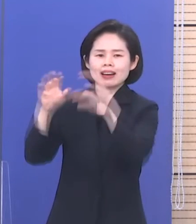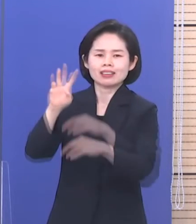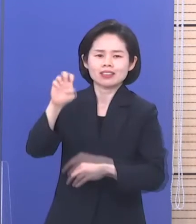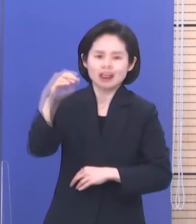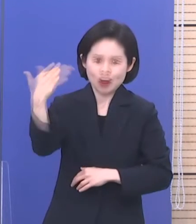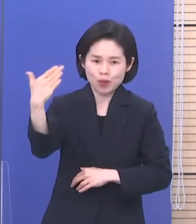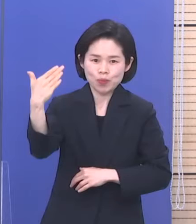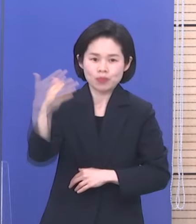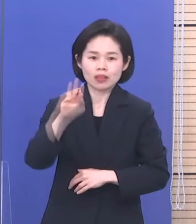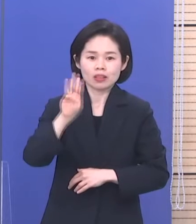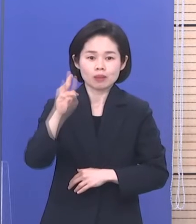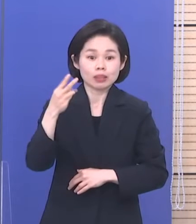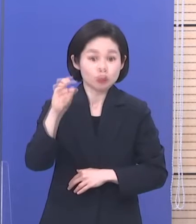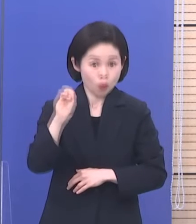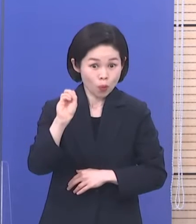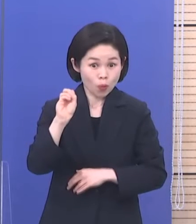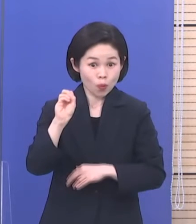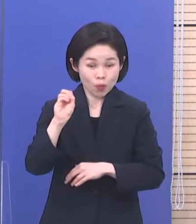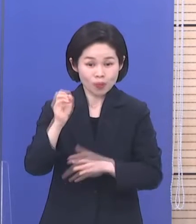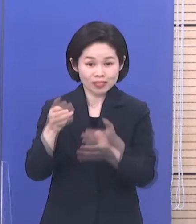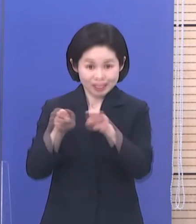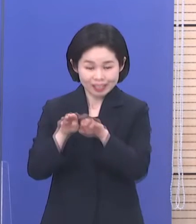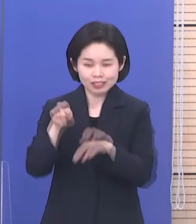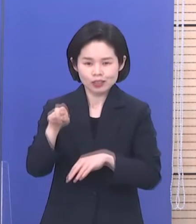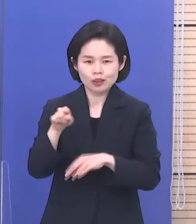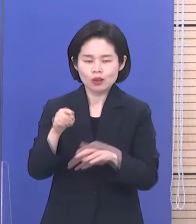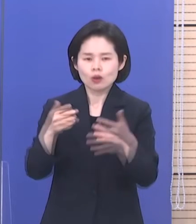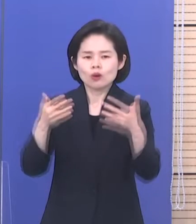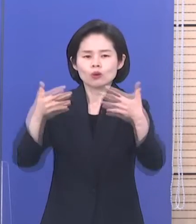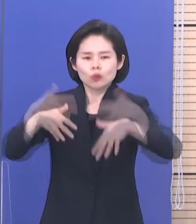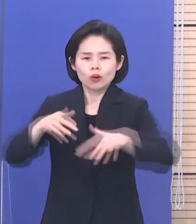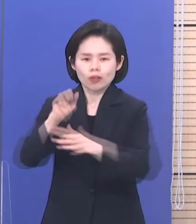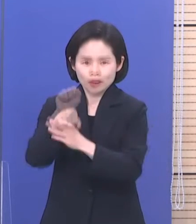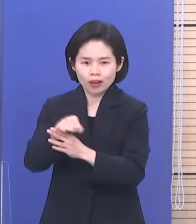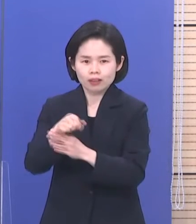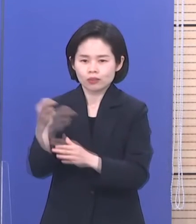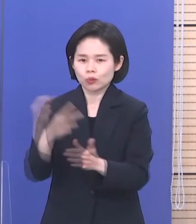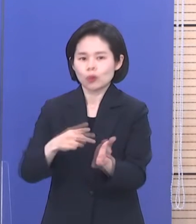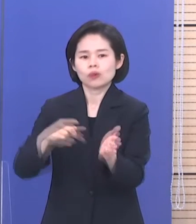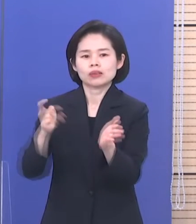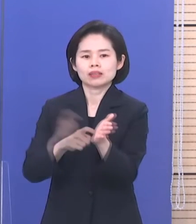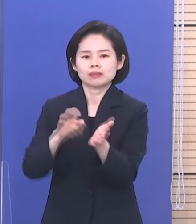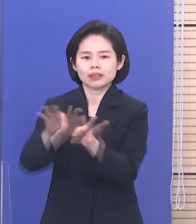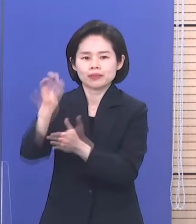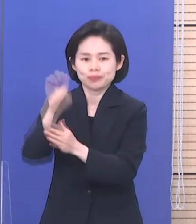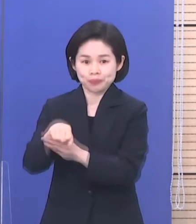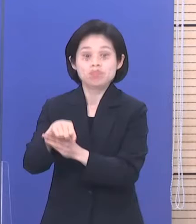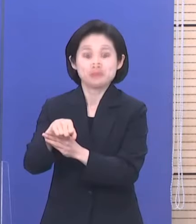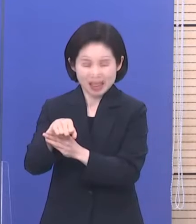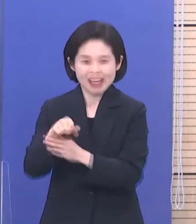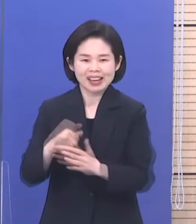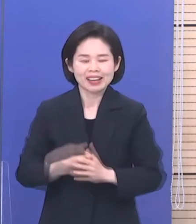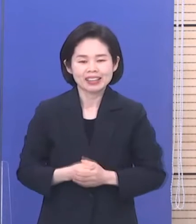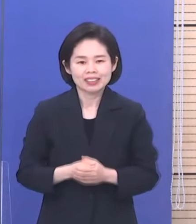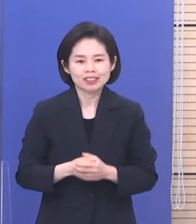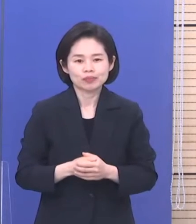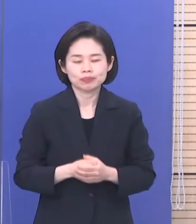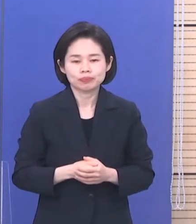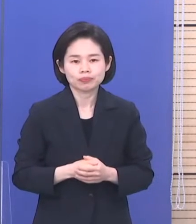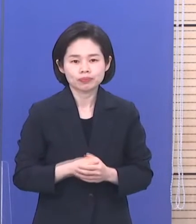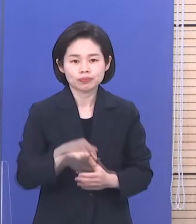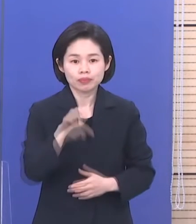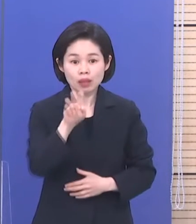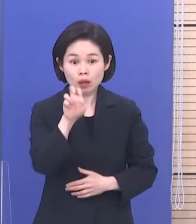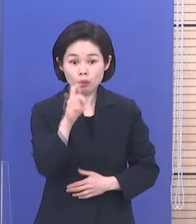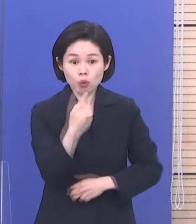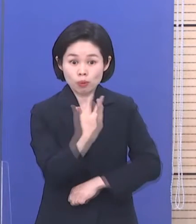국가와 WHO에서 조건부 허가나 긴급 사용 승인을 받은 바 있습니다. 이